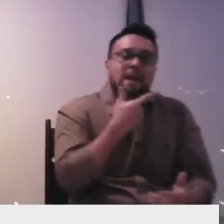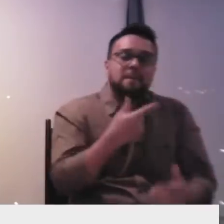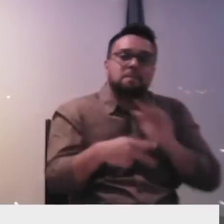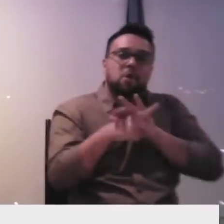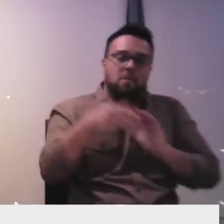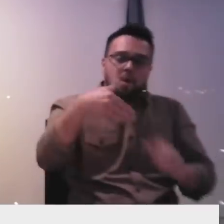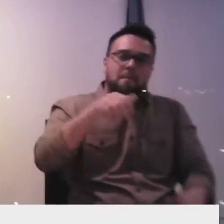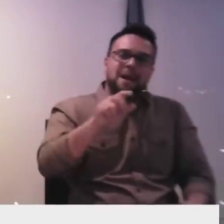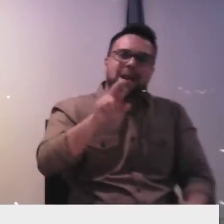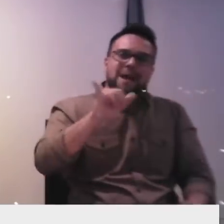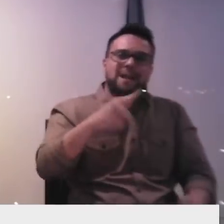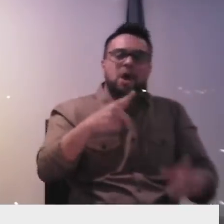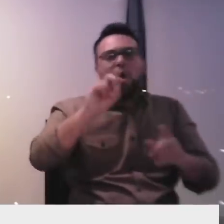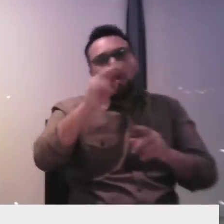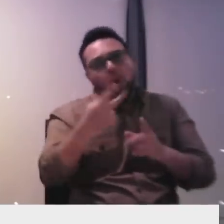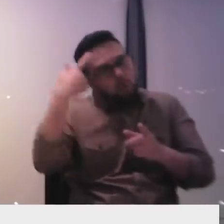que combate piolho?